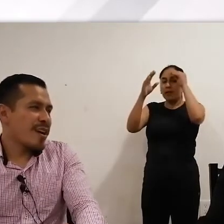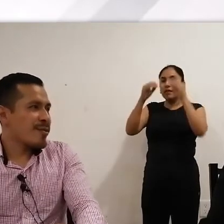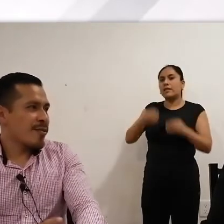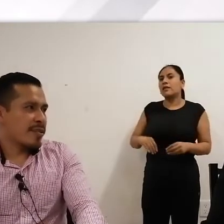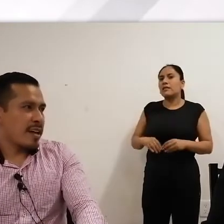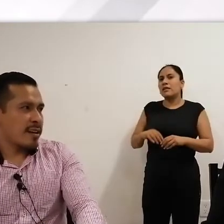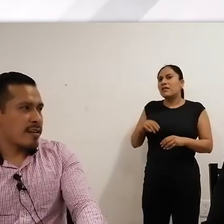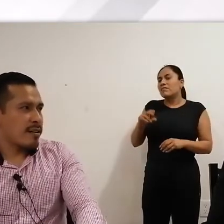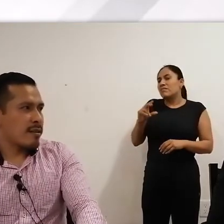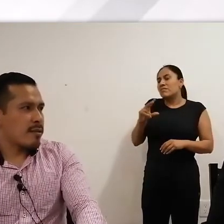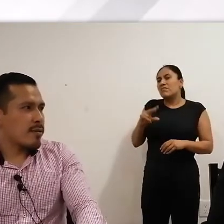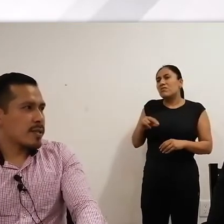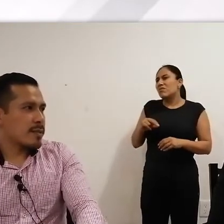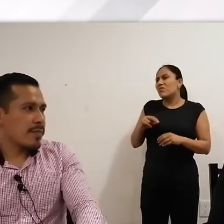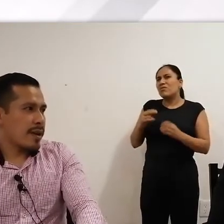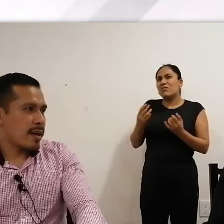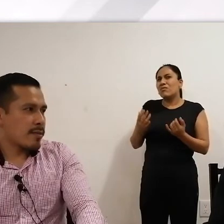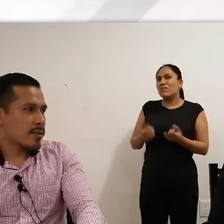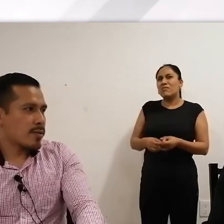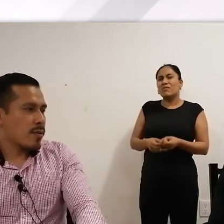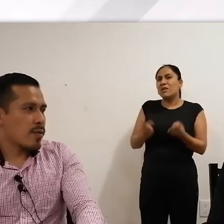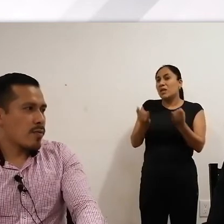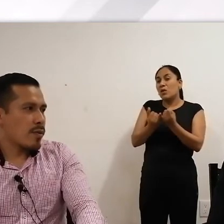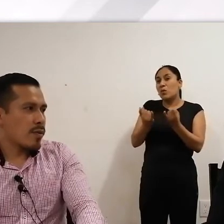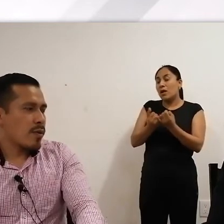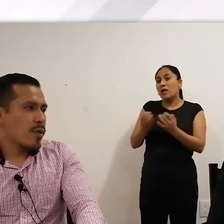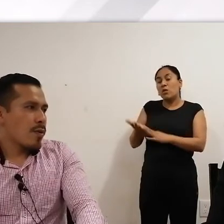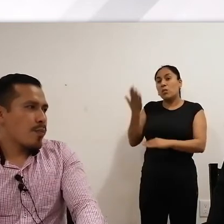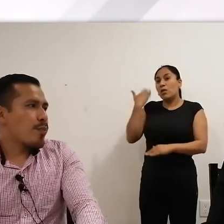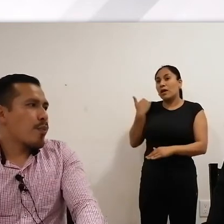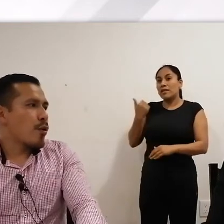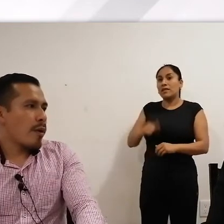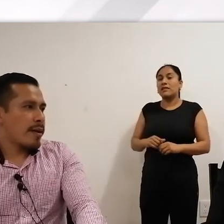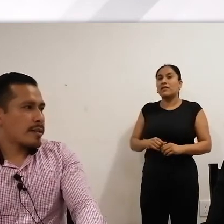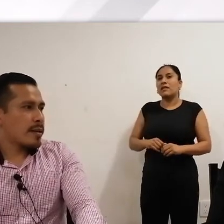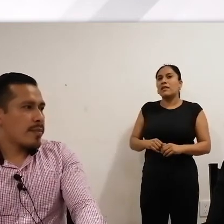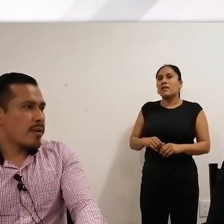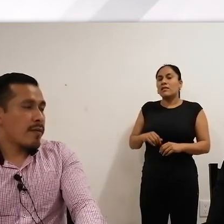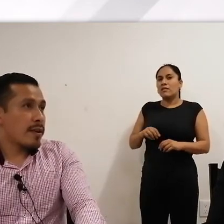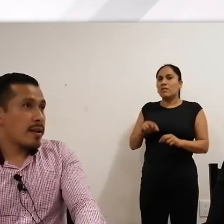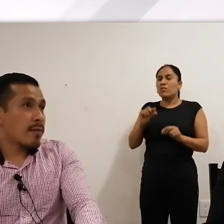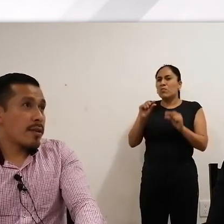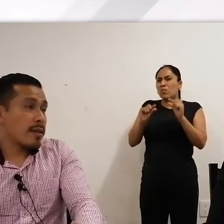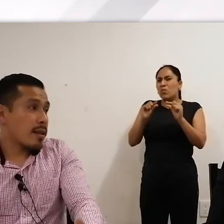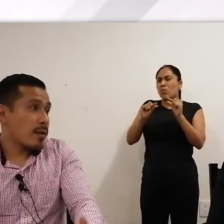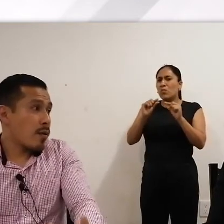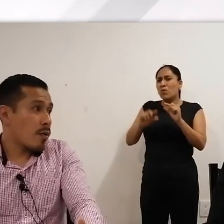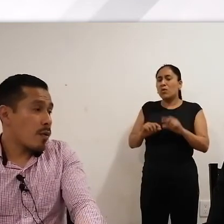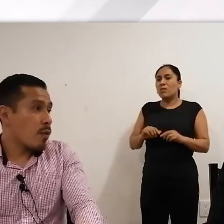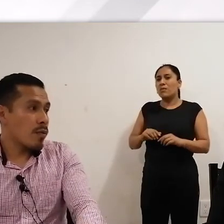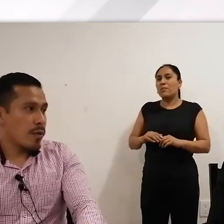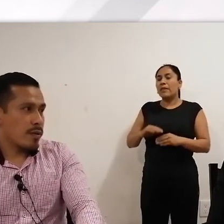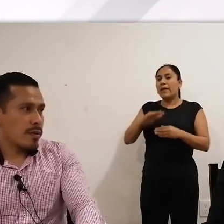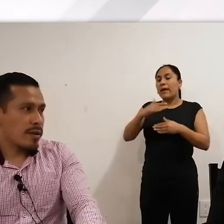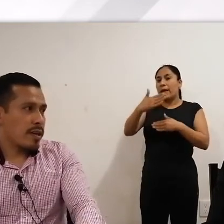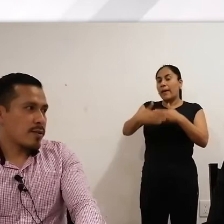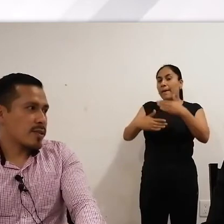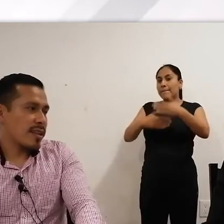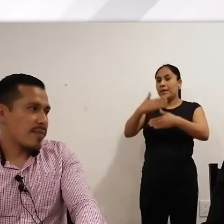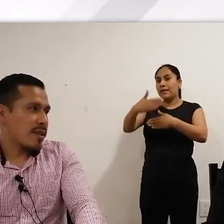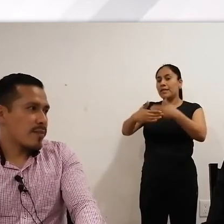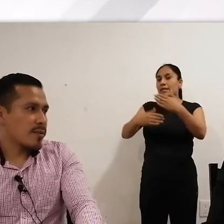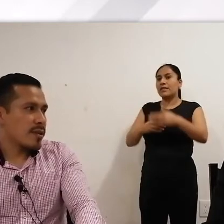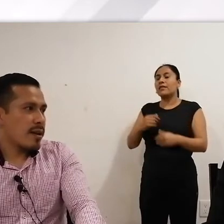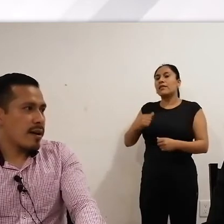no fueron tan los esperados, no hubo poco avance, pero al final de cuentas digo, lo hubo y